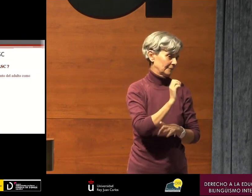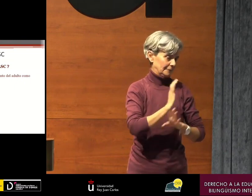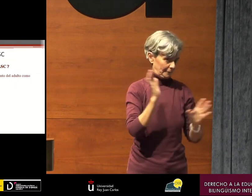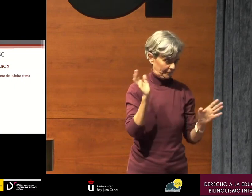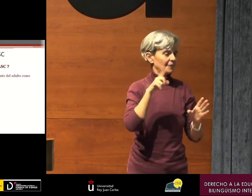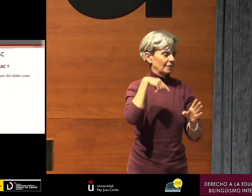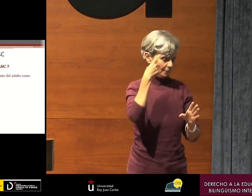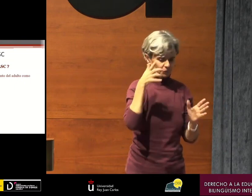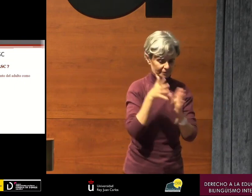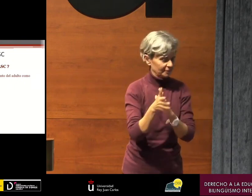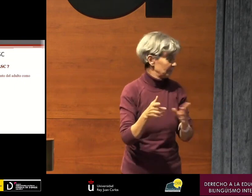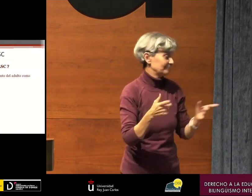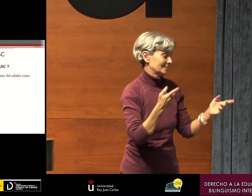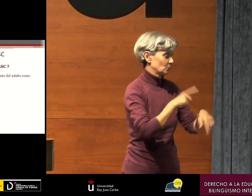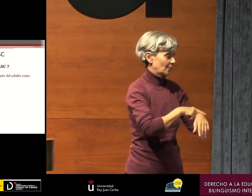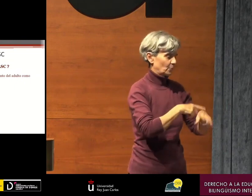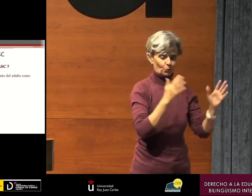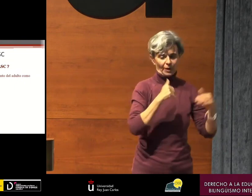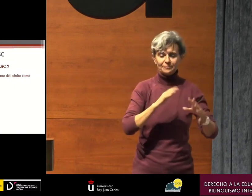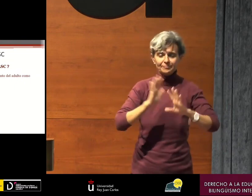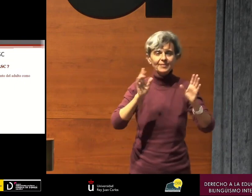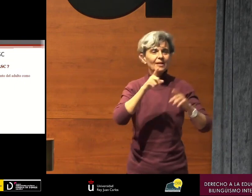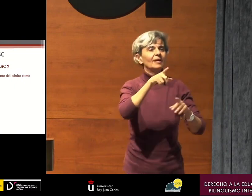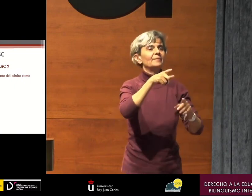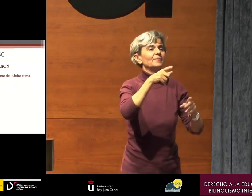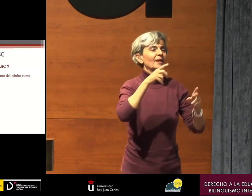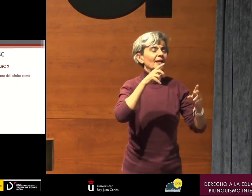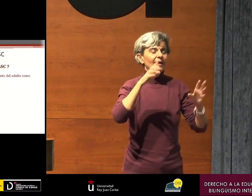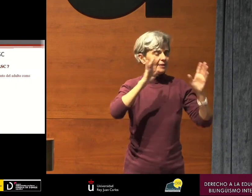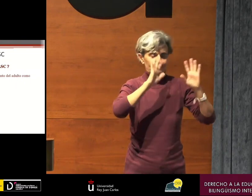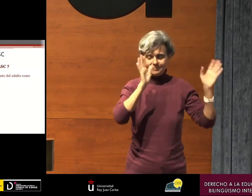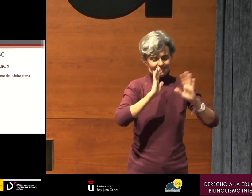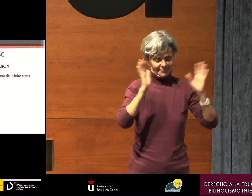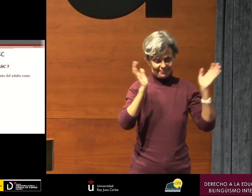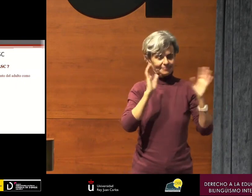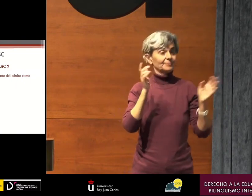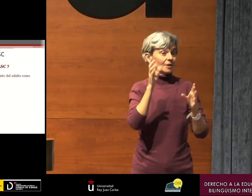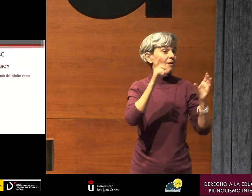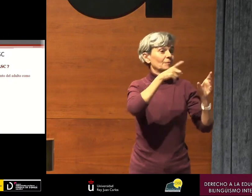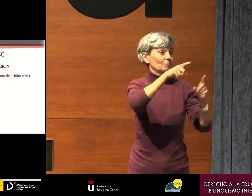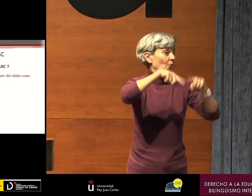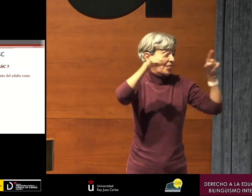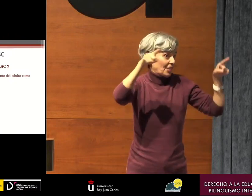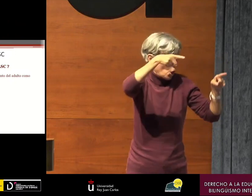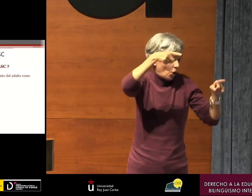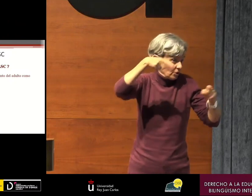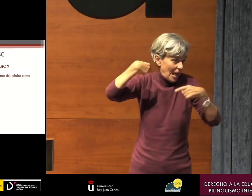observado en la comunicación anterior, es que no tengo tiempo.